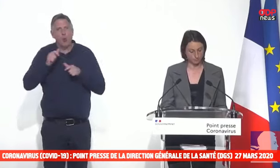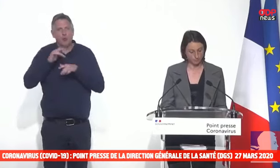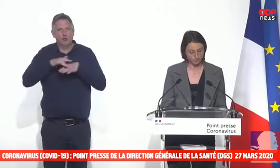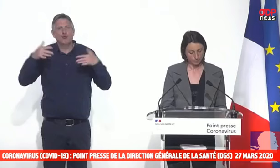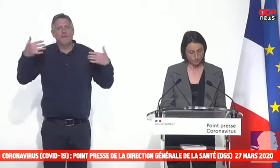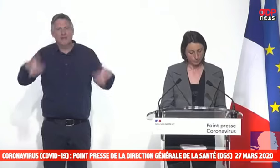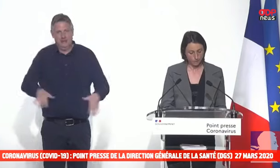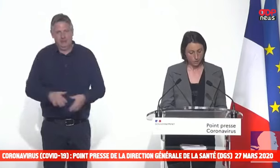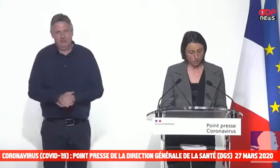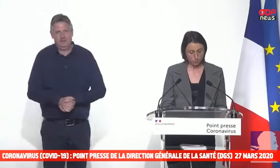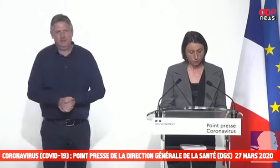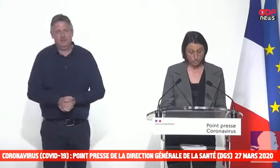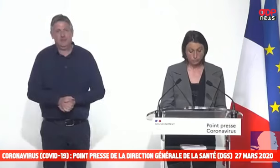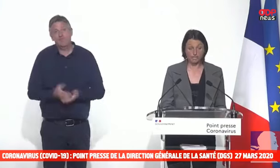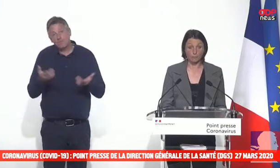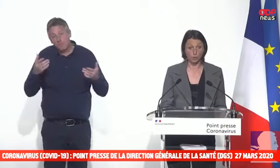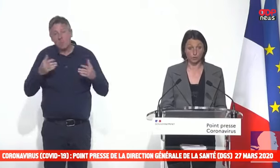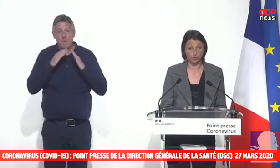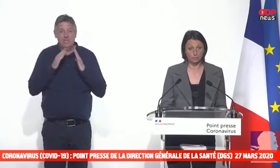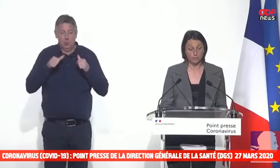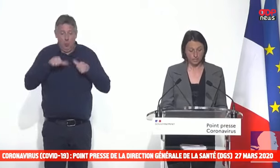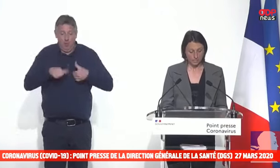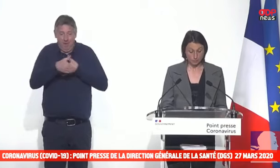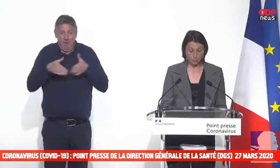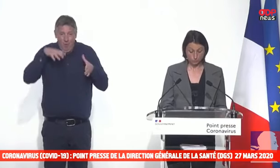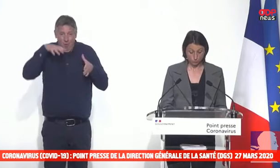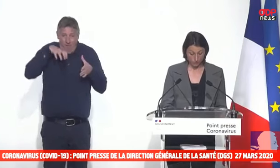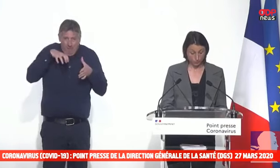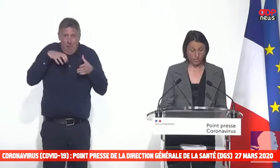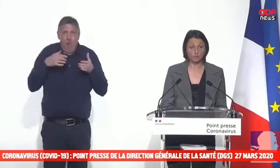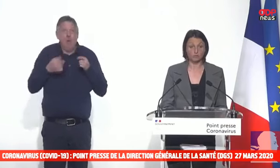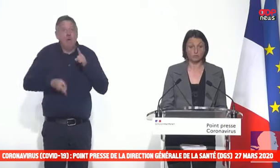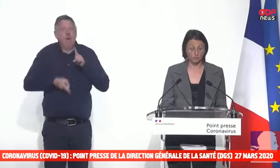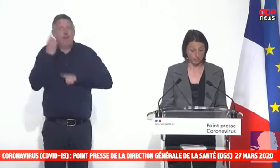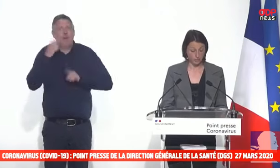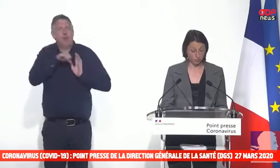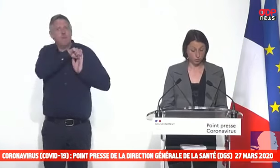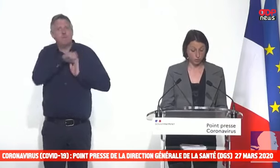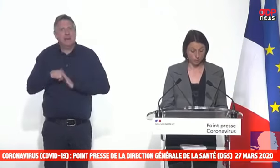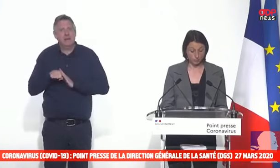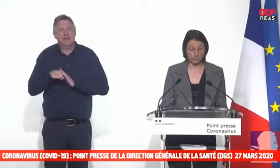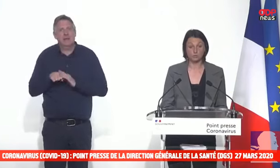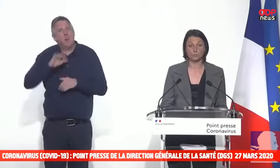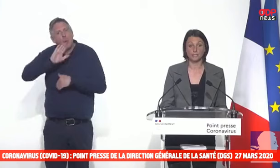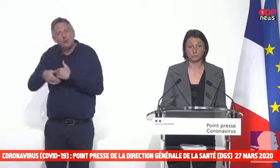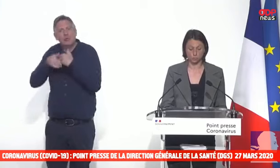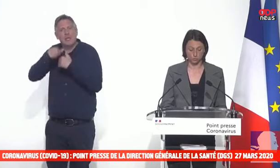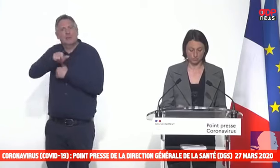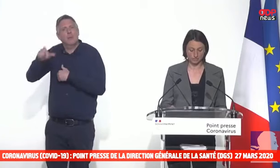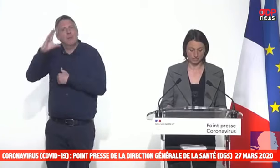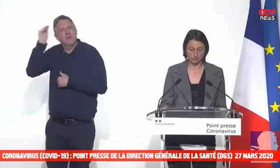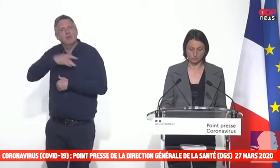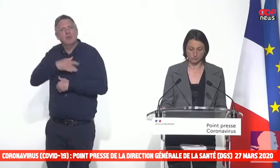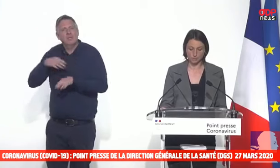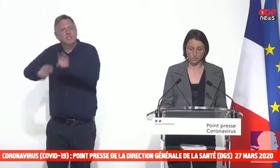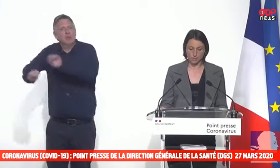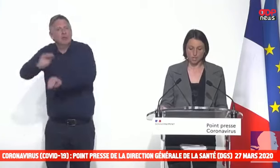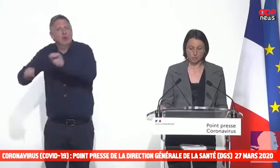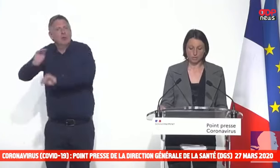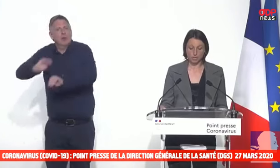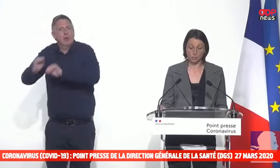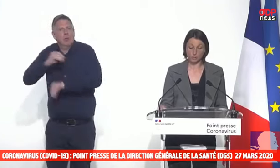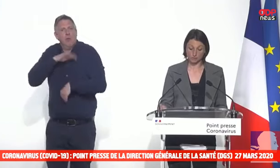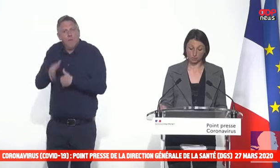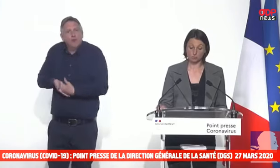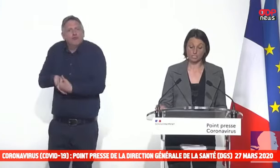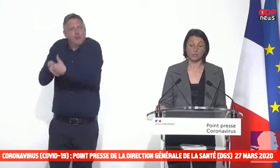effectués. Ce confinement est important, c'est même fondamental dans notre soutien aux soignants qui se battent pour sauver des vies.